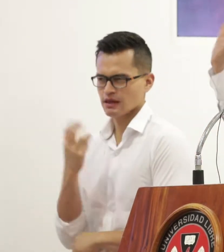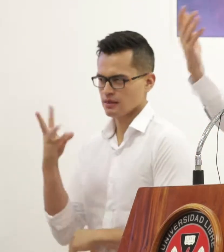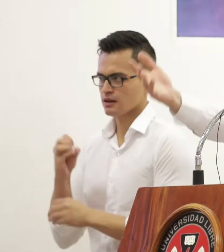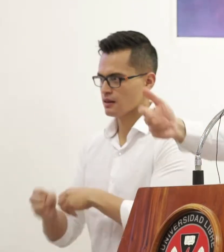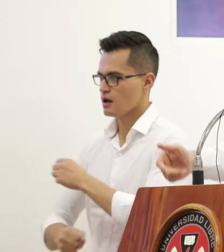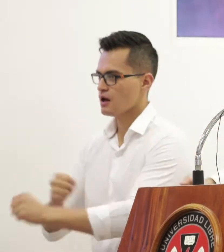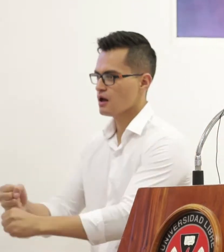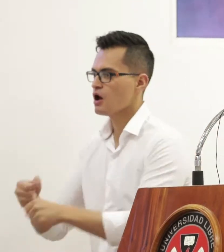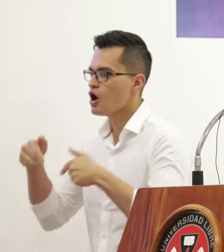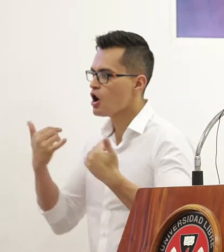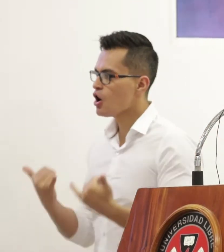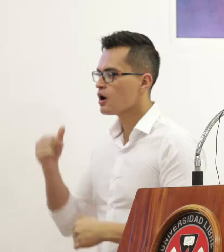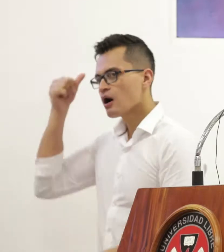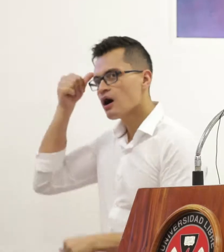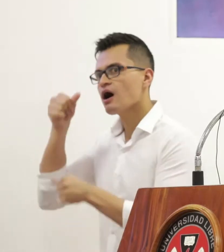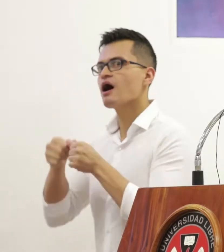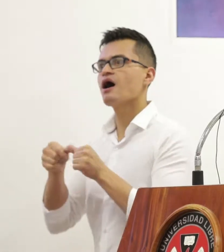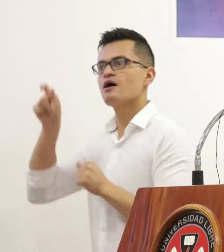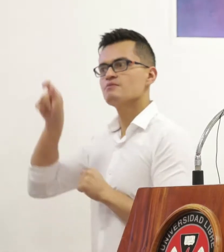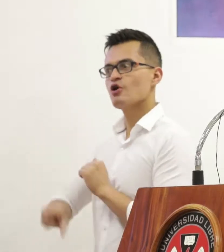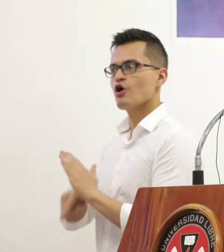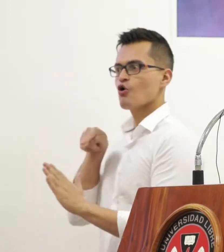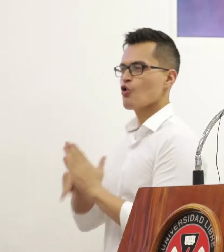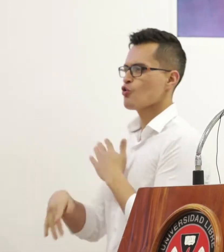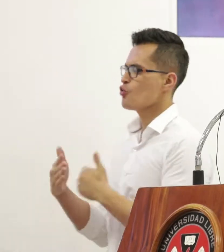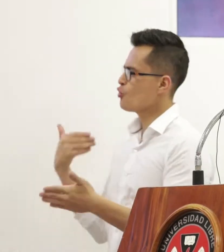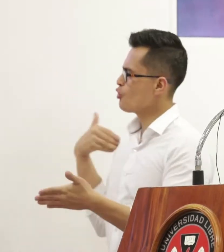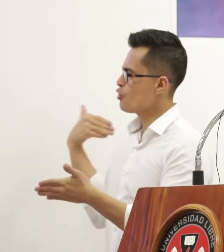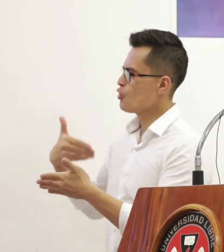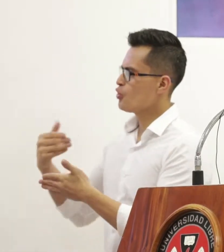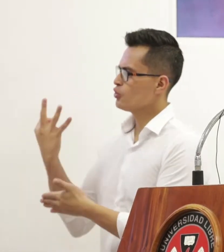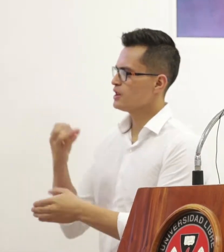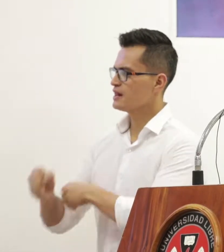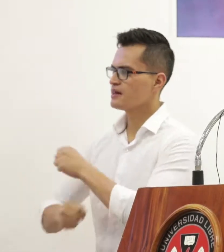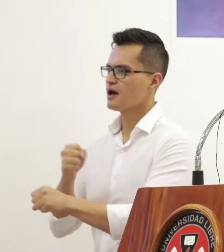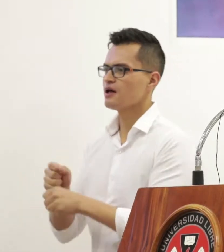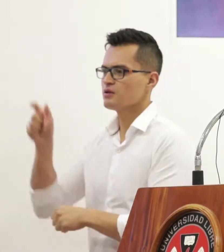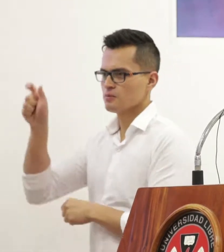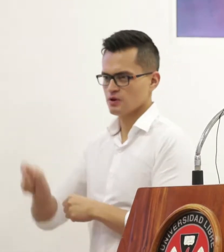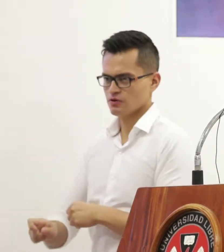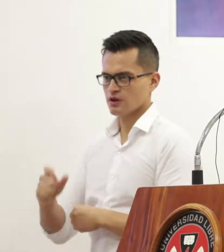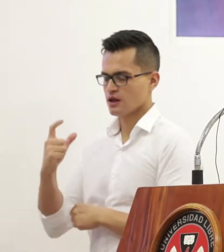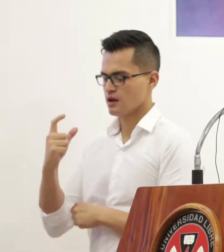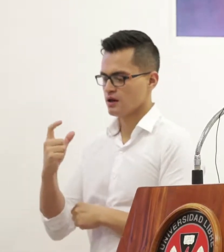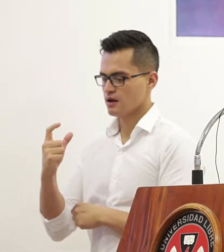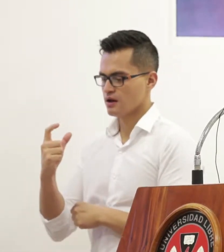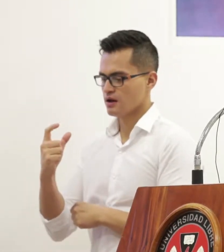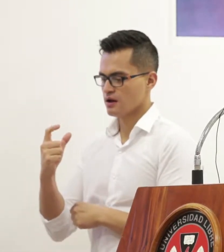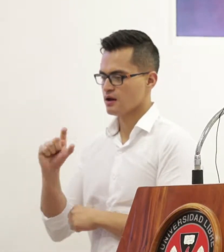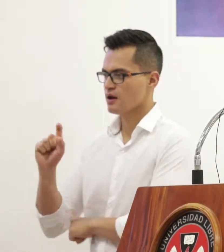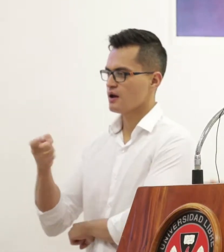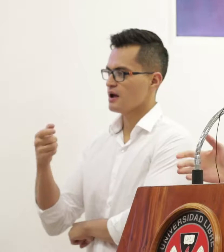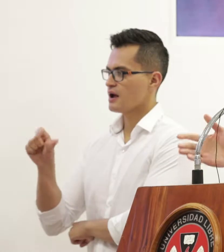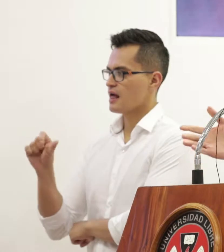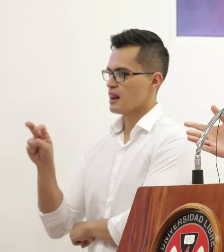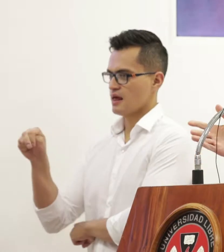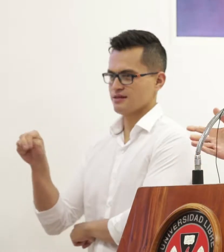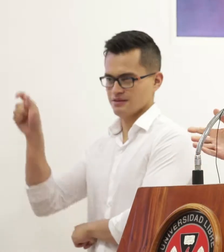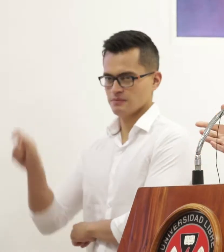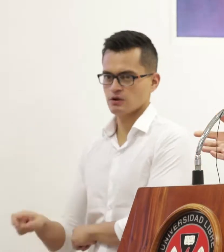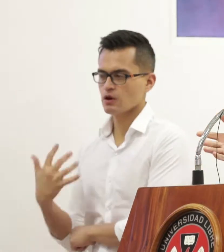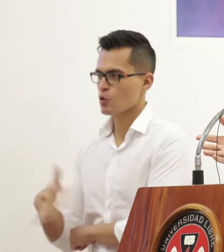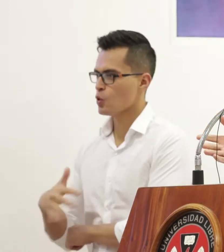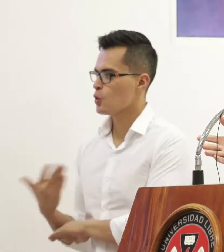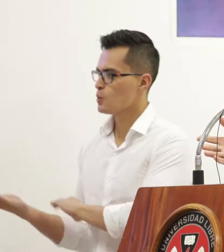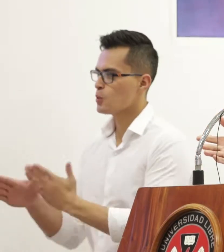recordando, porque se le está haciendo el homenaje a los 30 años de fallecimiento del doctor Luis Carlos Galán, uno se encuentra precisamente que la gran